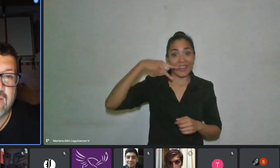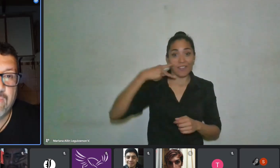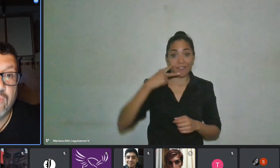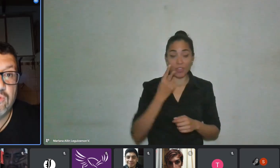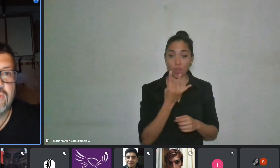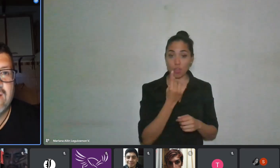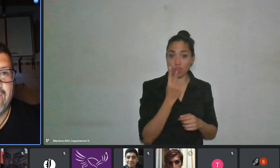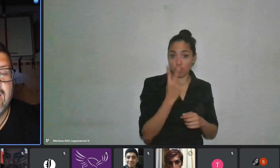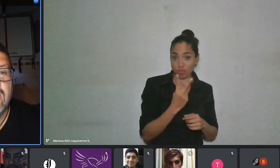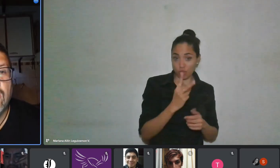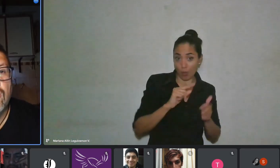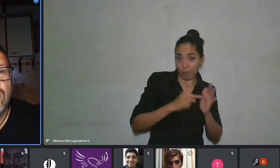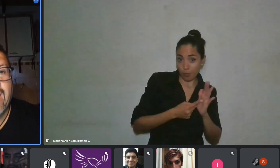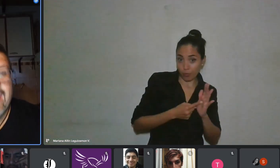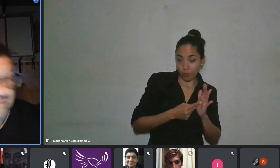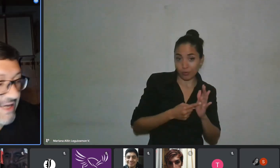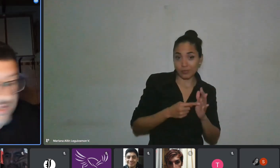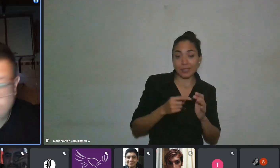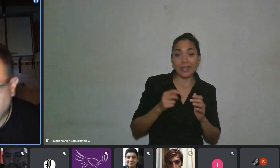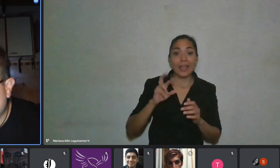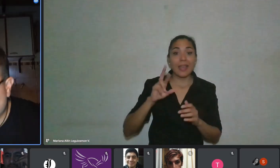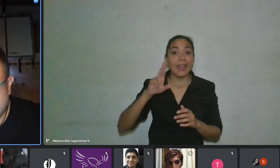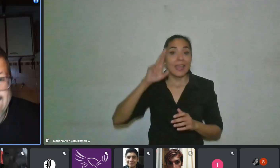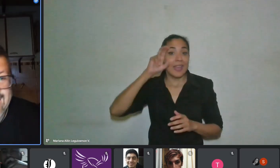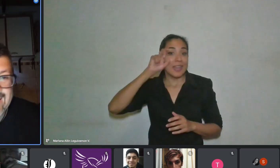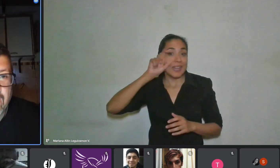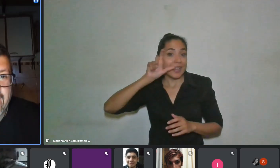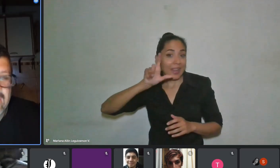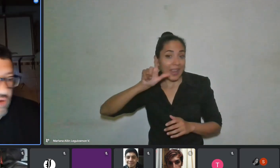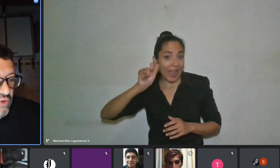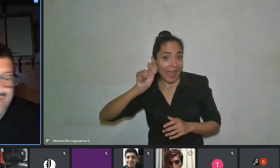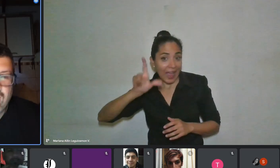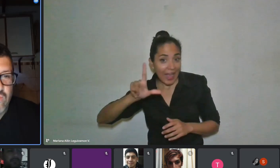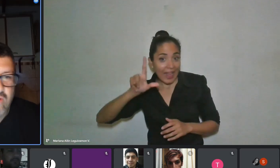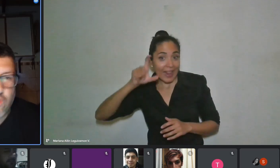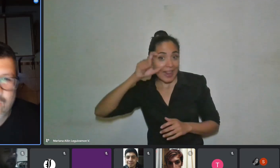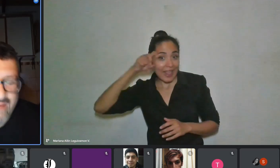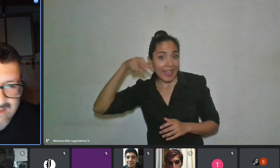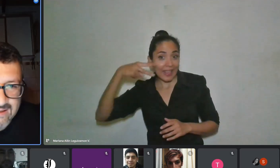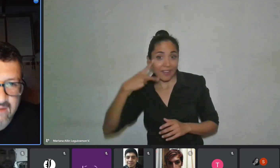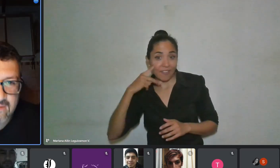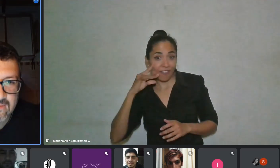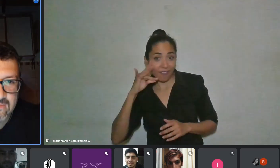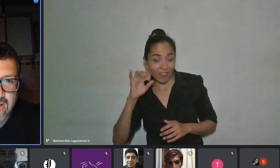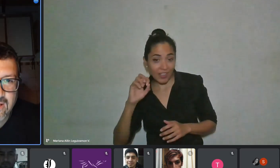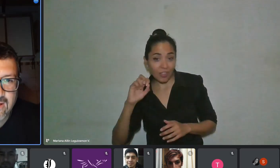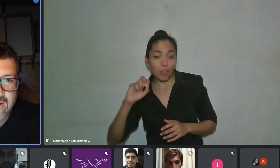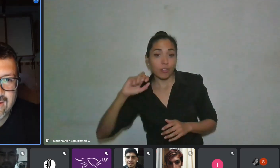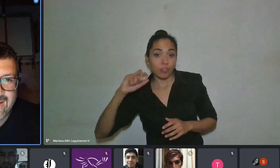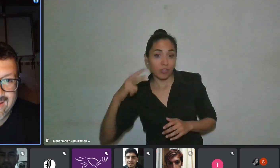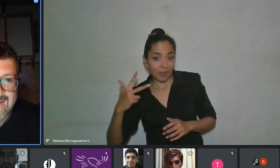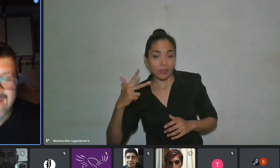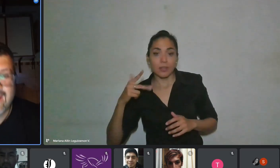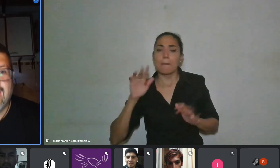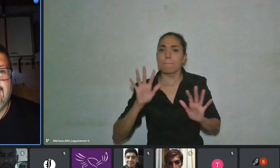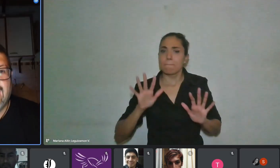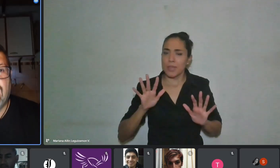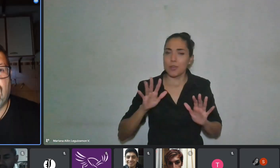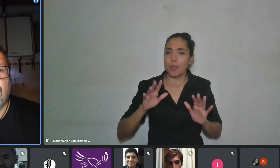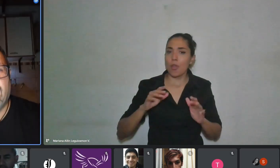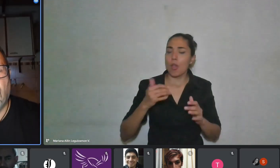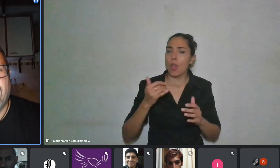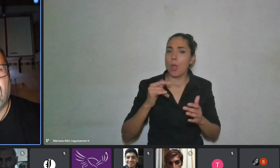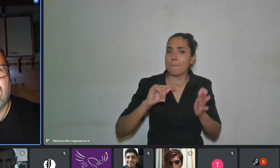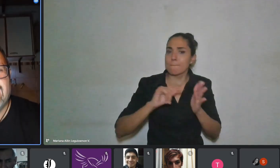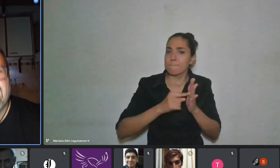son 3 puntos. A ver, ¿está ahí una norma escrita por ahí? No, no hay ninguna norma escrita. Es decir, es